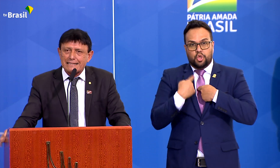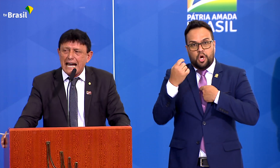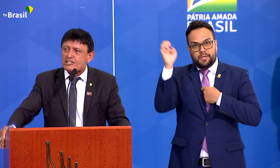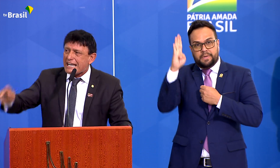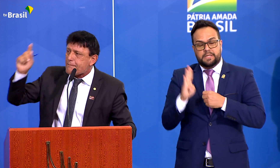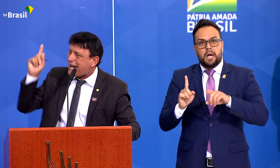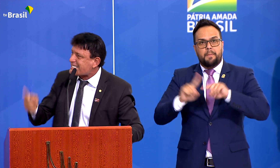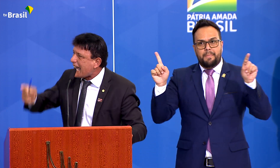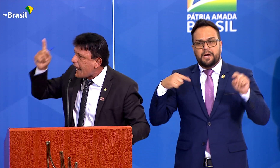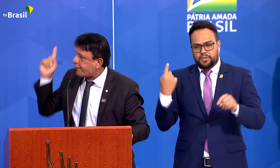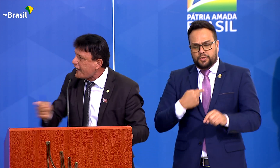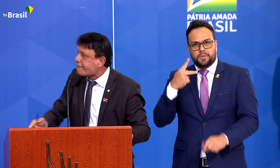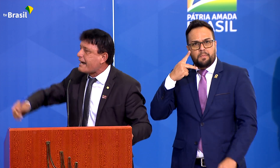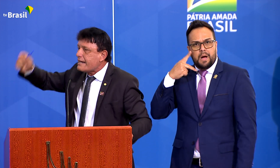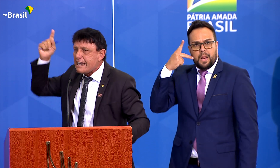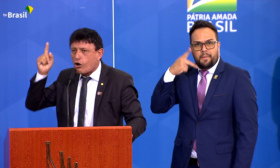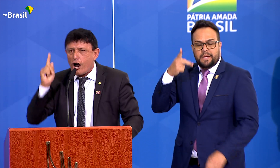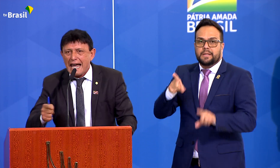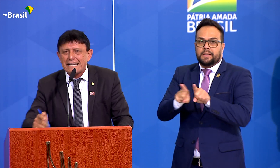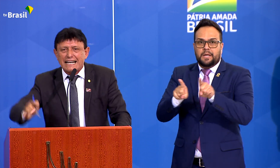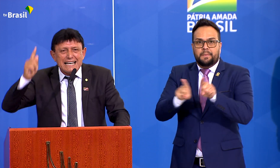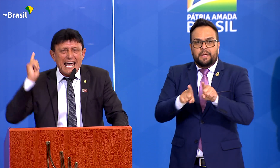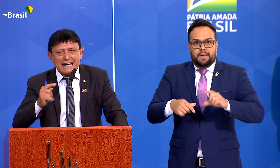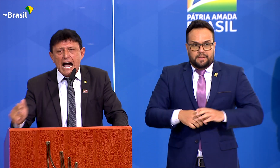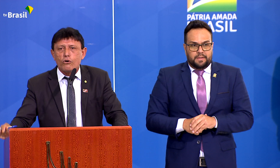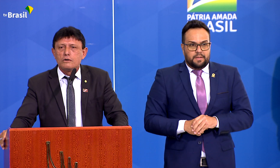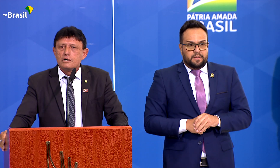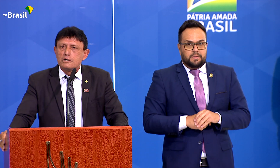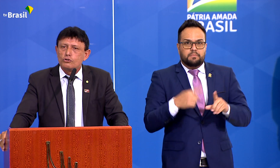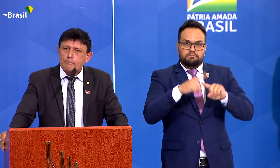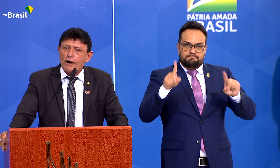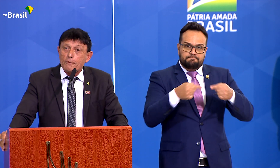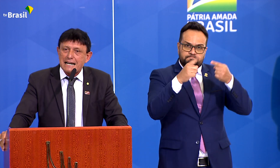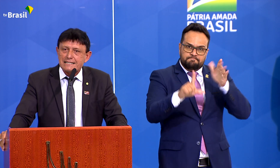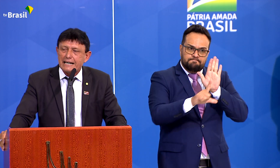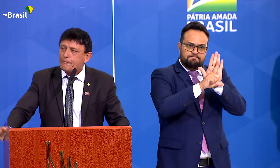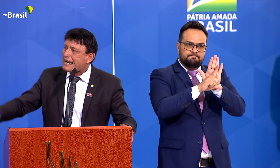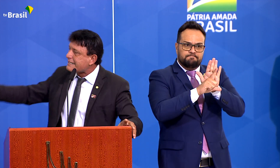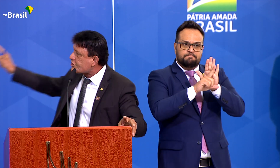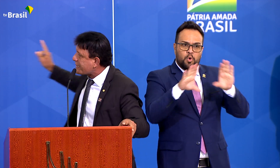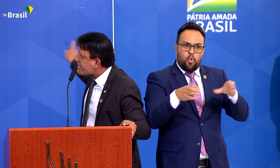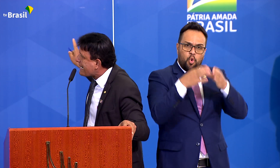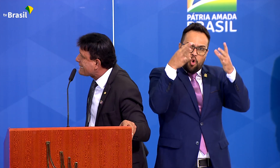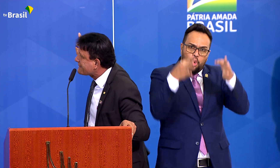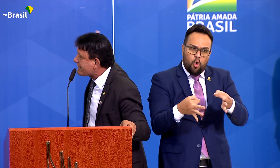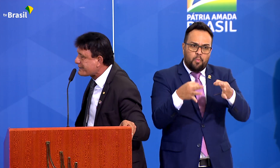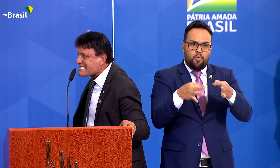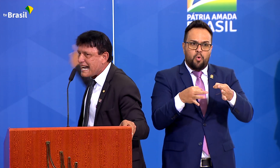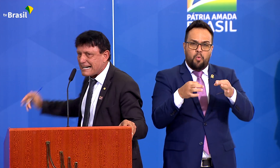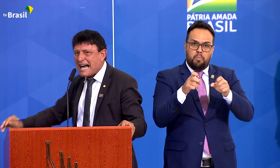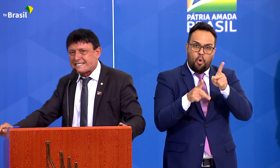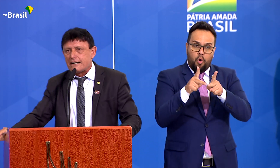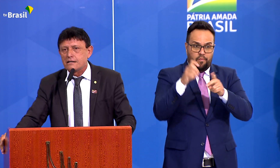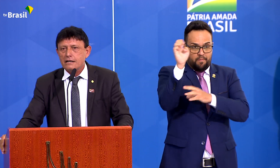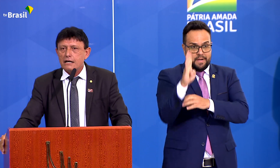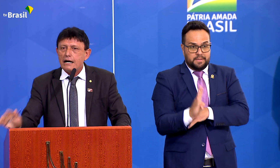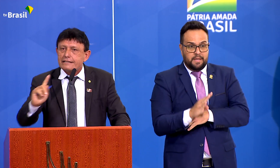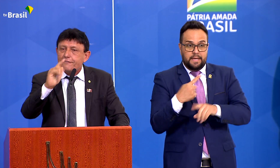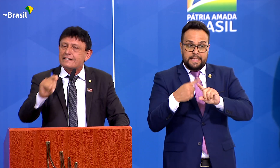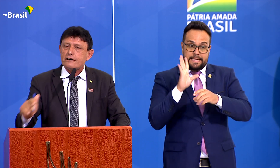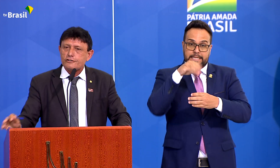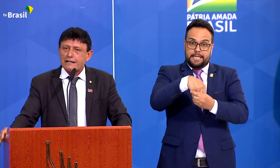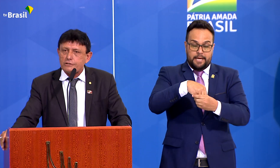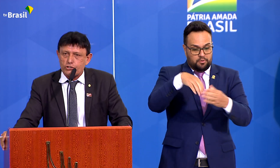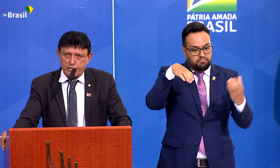mas a nós parlamentares que a parcela viva e correta e legal do povo brasileiro para que esteja aqui dentro dessa casa